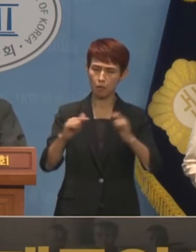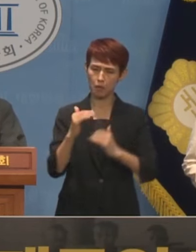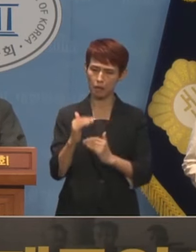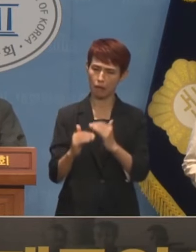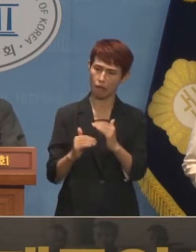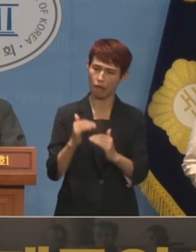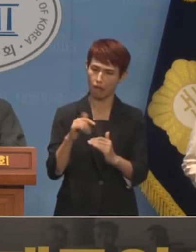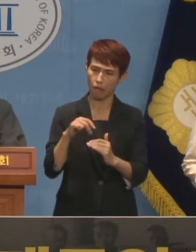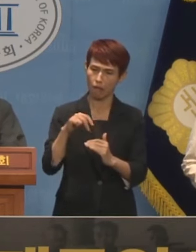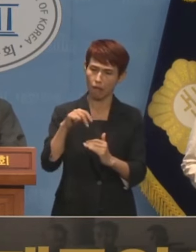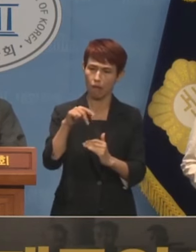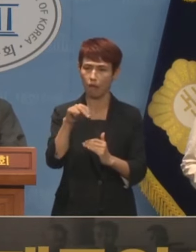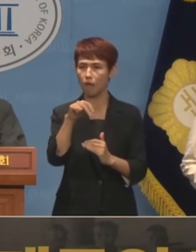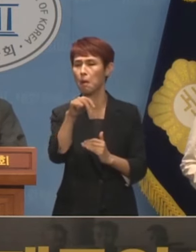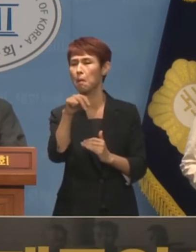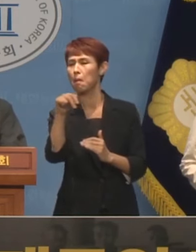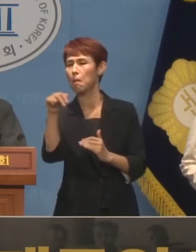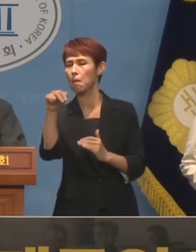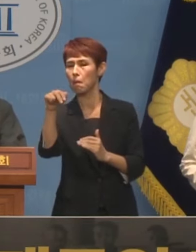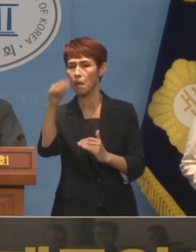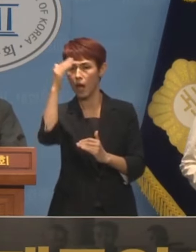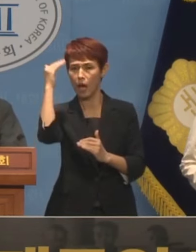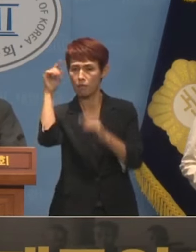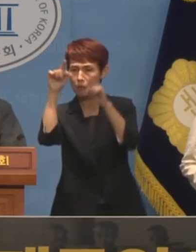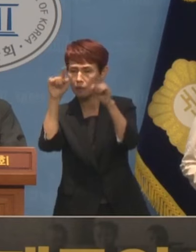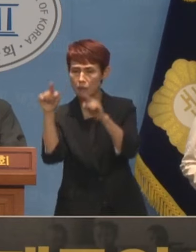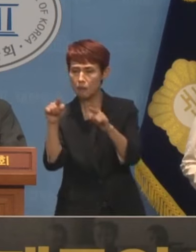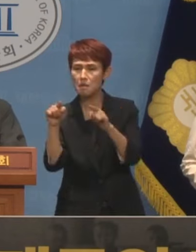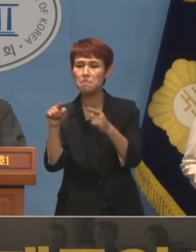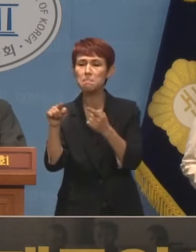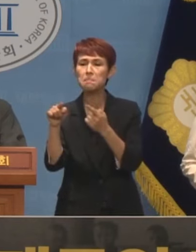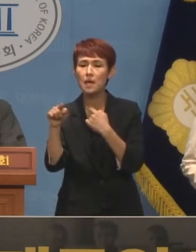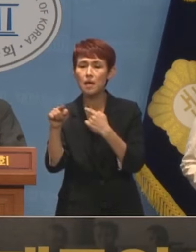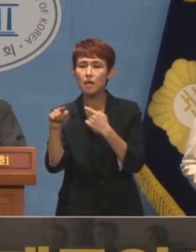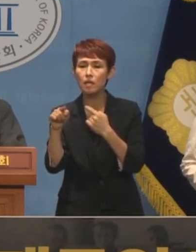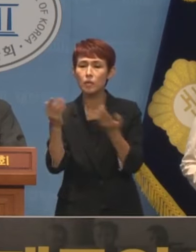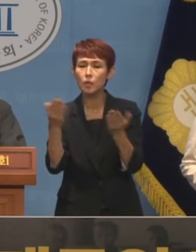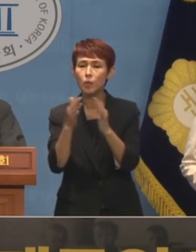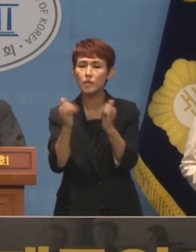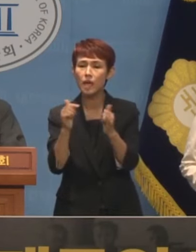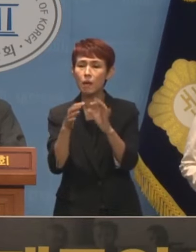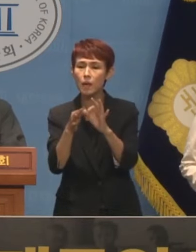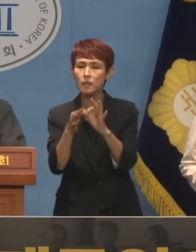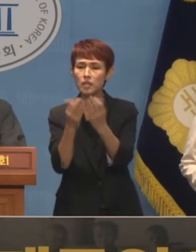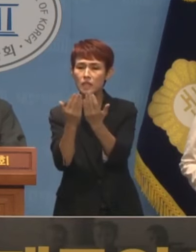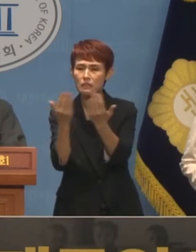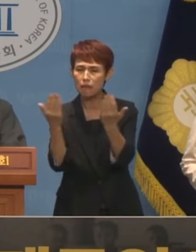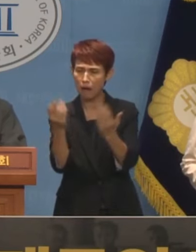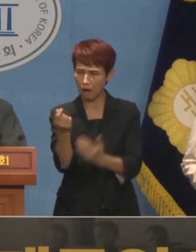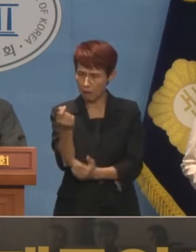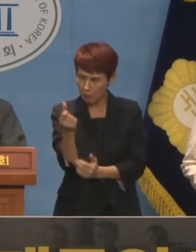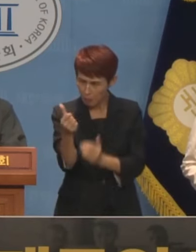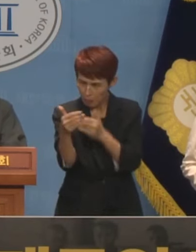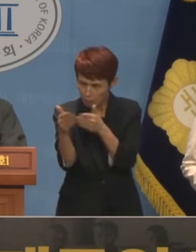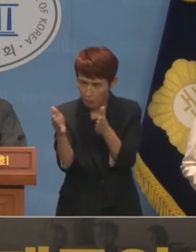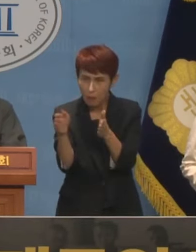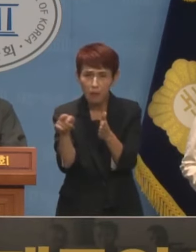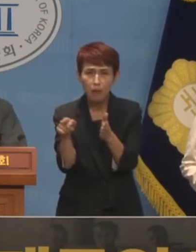올라서 3층 구석에 있는 한반도 출신 노동자 관련된 전시장은 매우